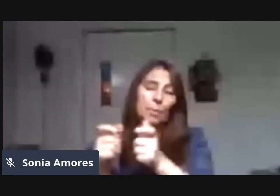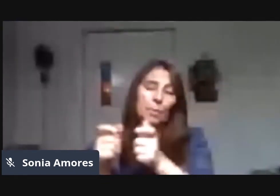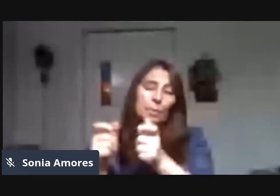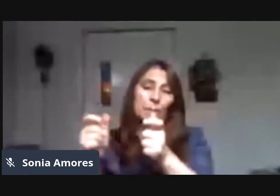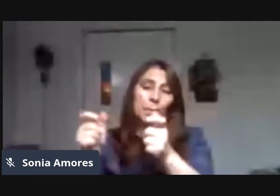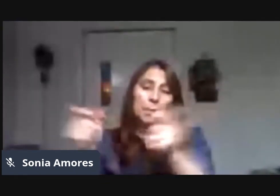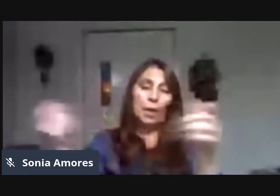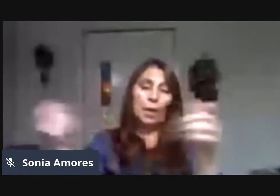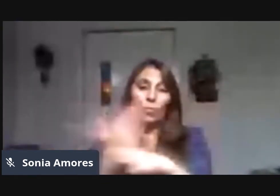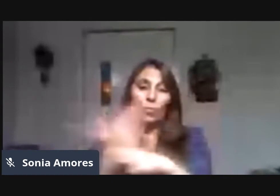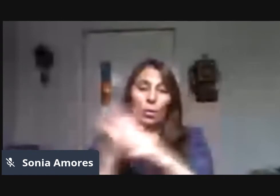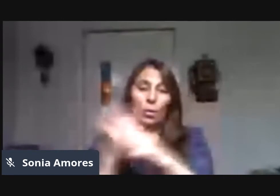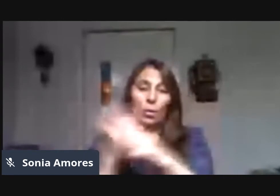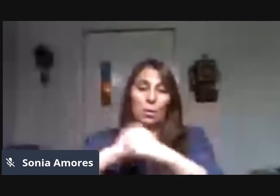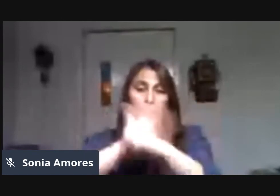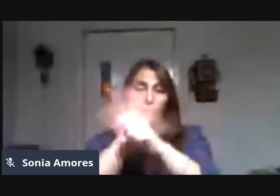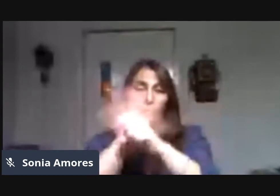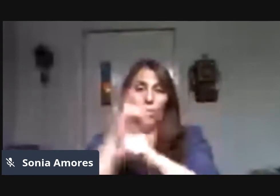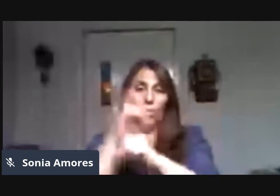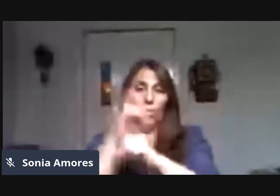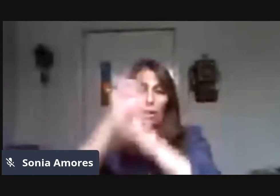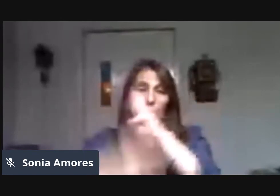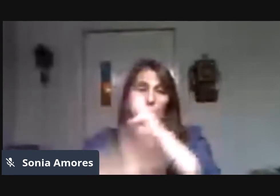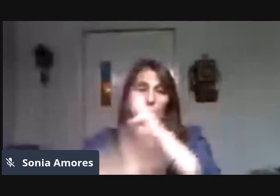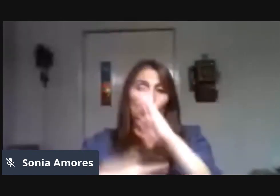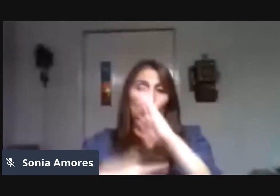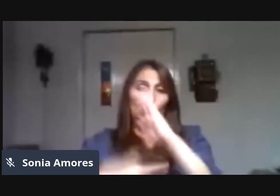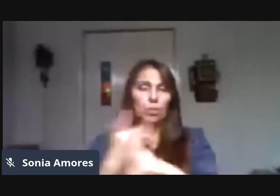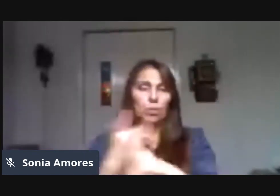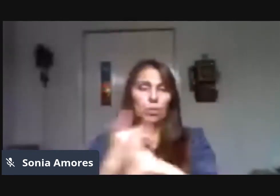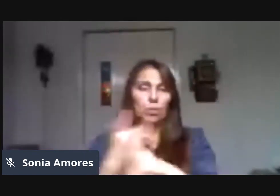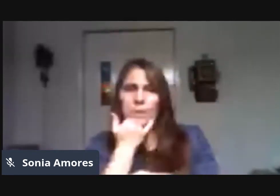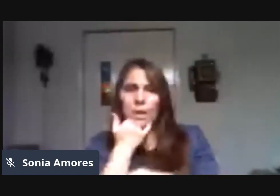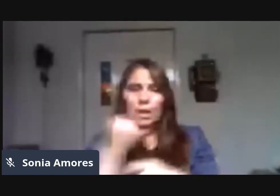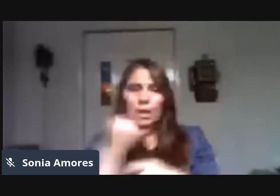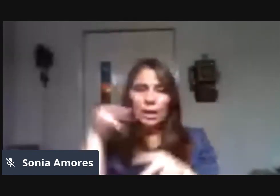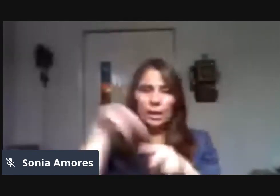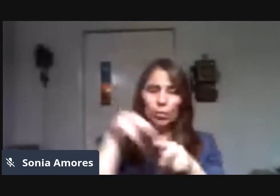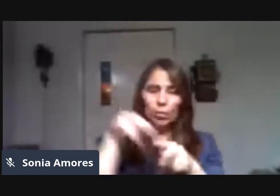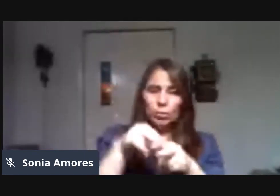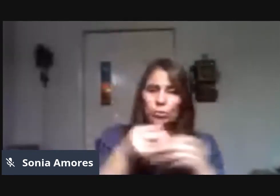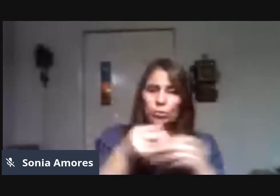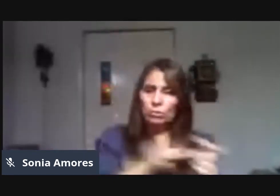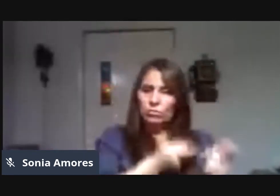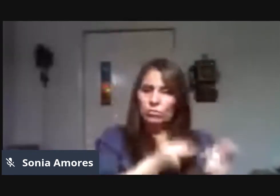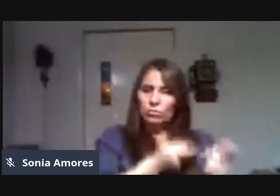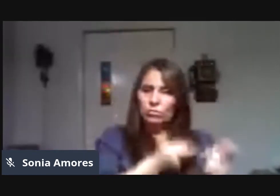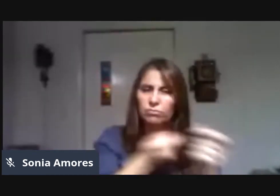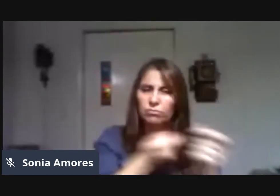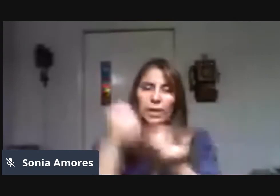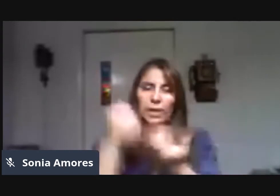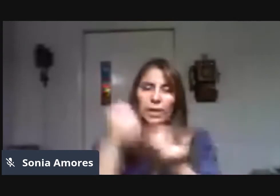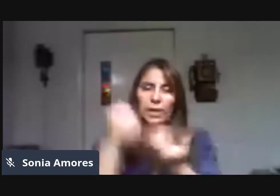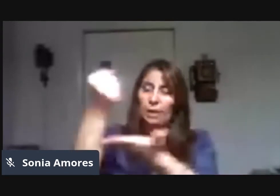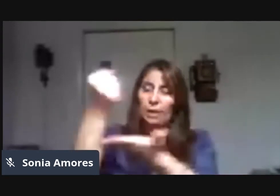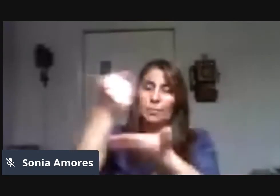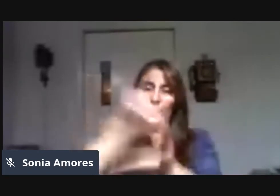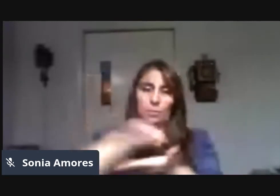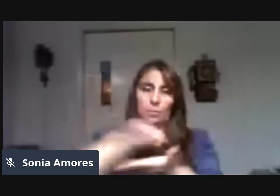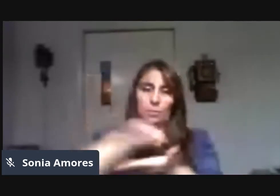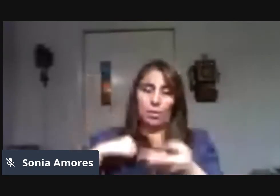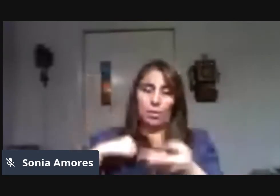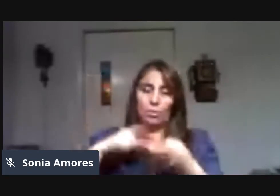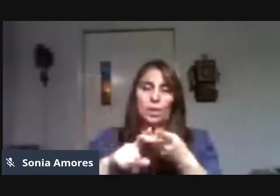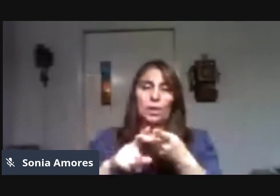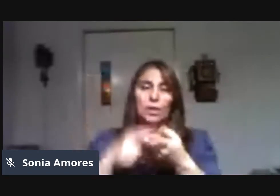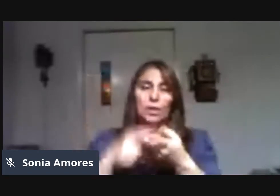está generando es que esos recursos se destinen es para favorecer el capital privado que tiene sus inversiones en los negocios de la salud.